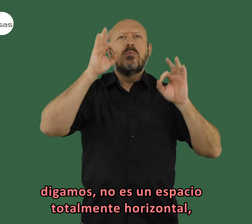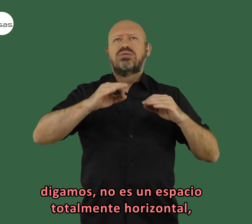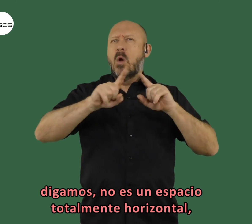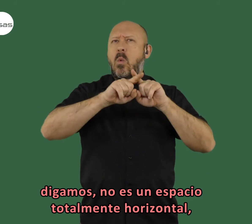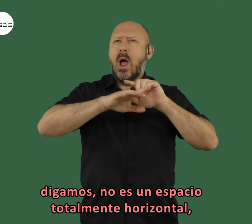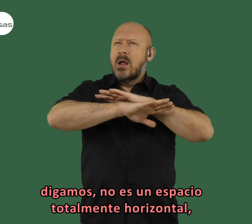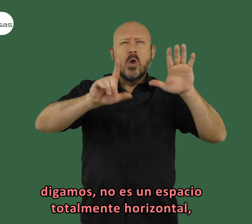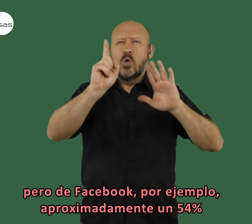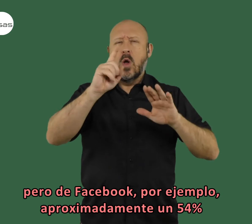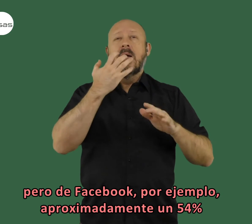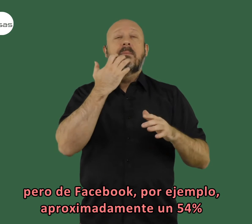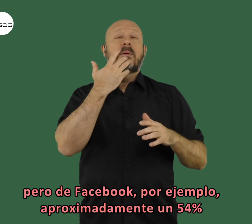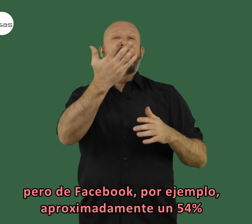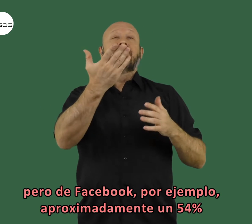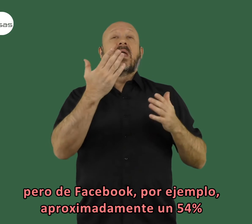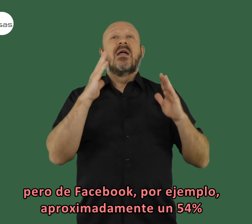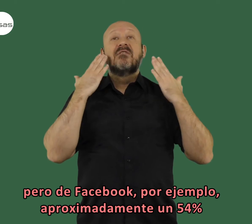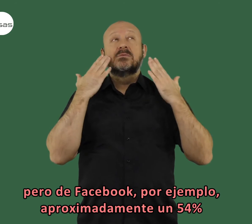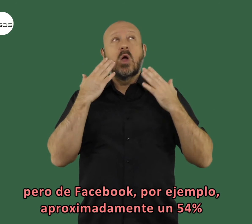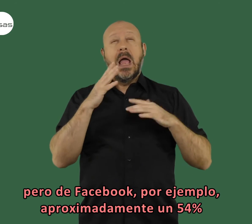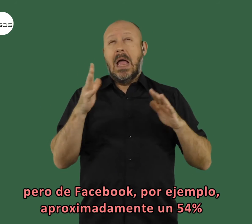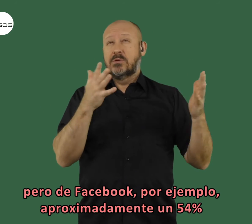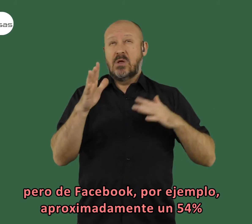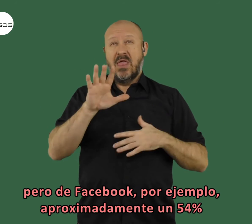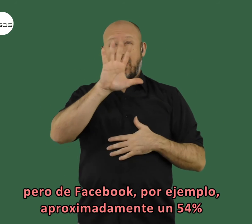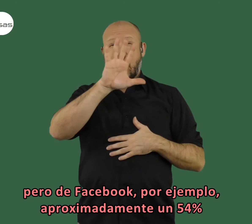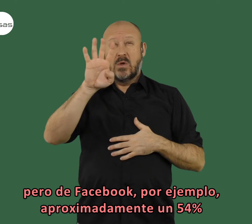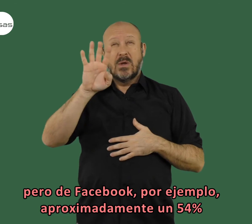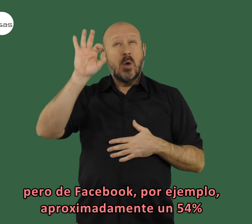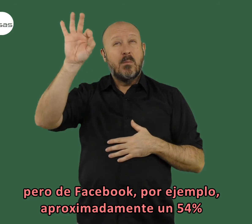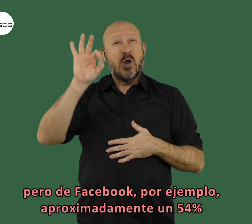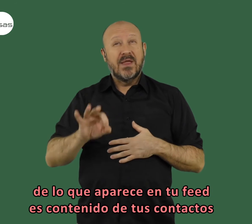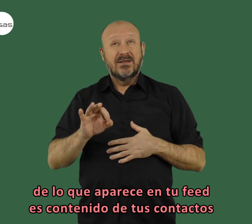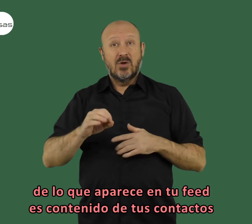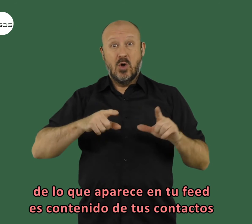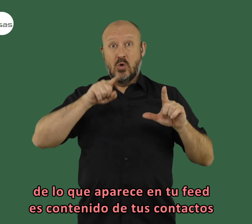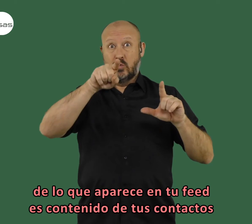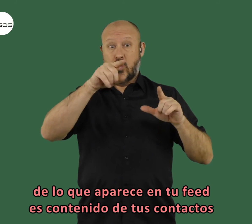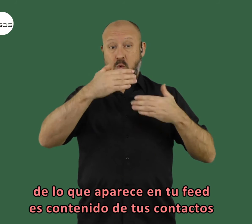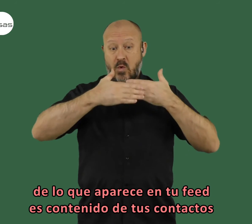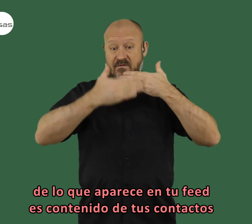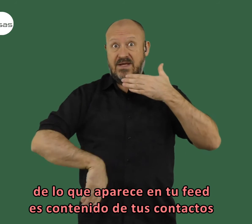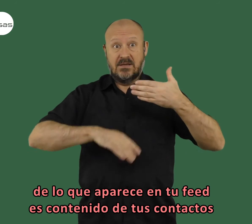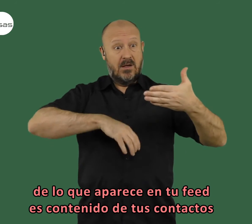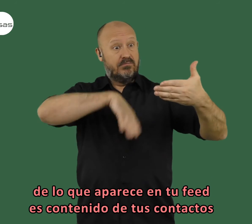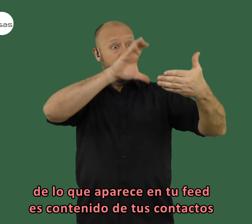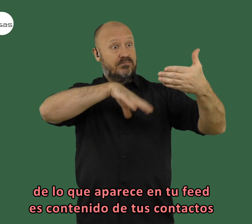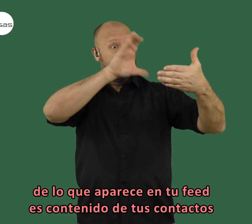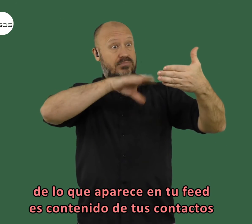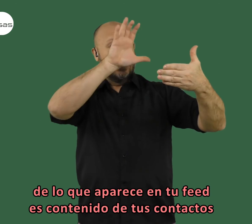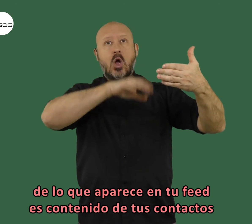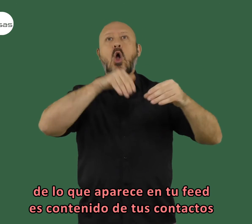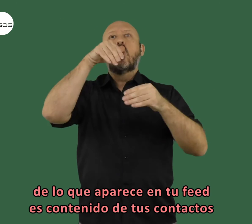espacio totalmente horizontal. Dentro de Facebook, por ejemplo, aproximadamente un 54% de lo que aparece en tu